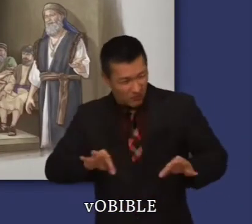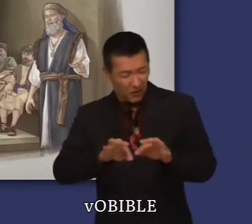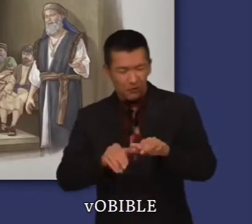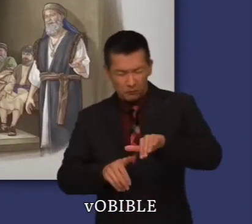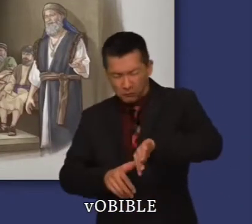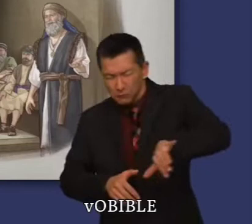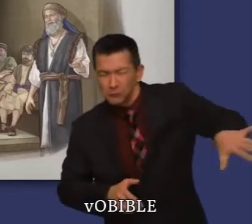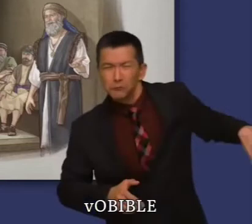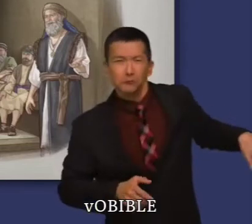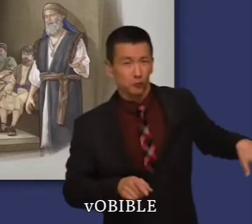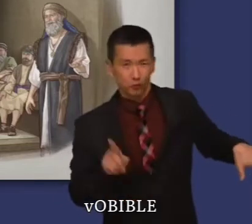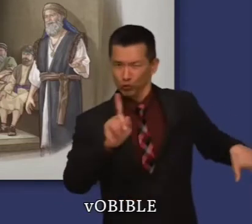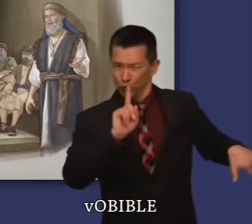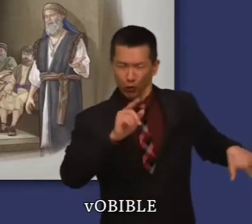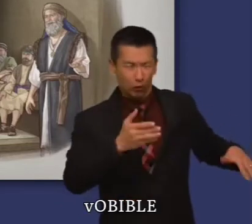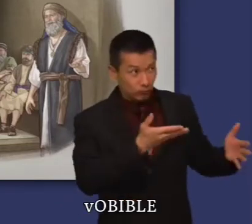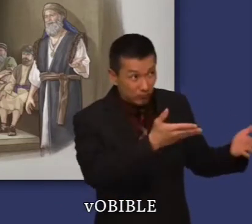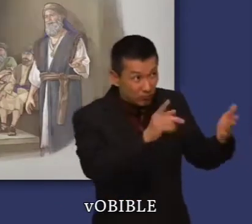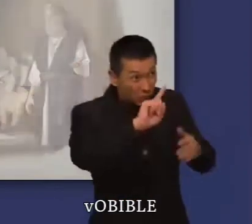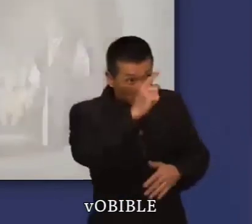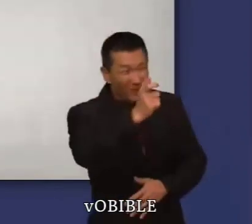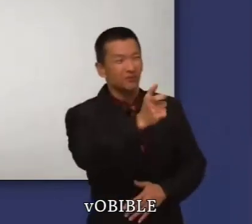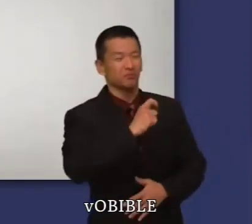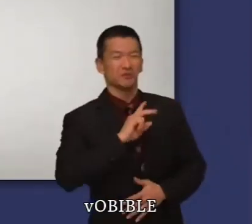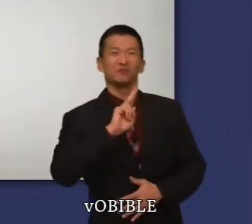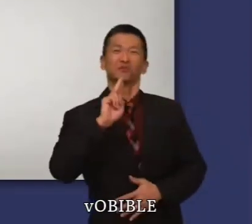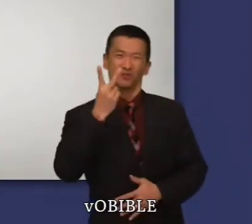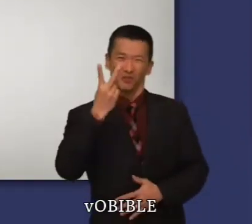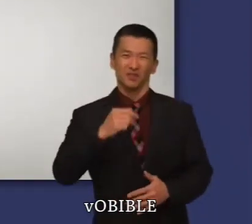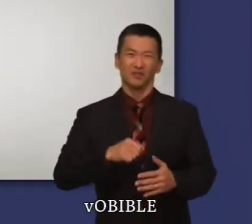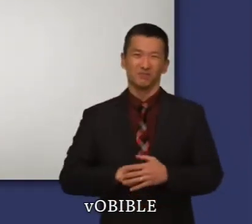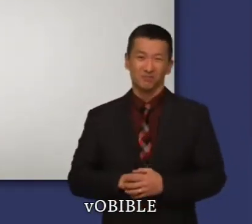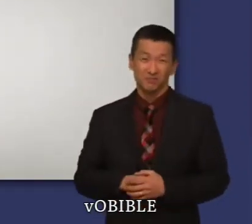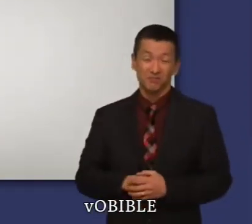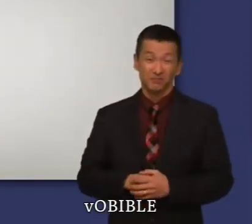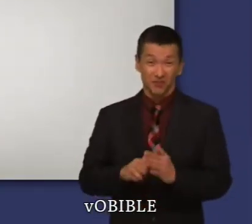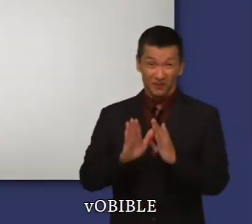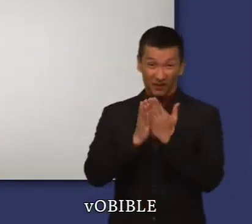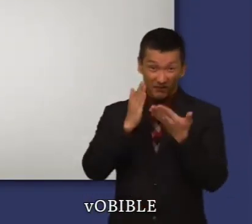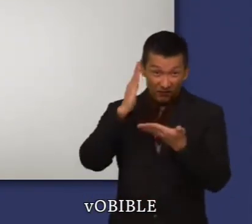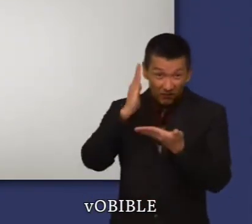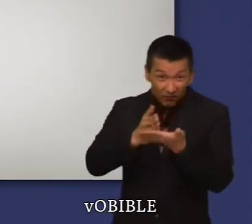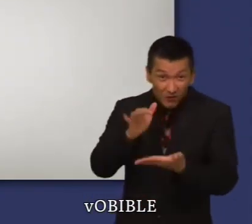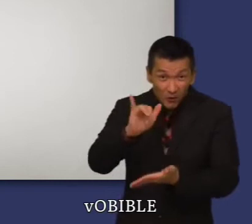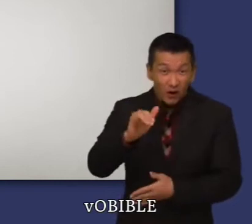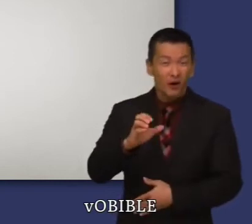Ensuite, Boaz se marie avec Ruth et ils ont un fils, que les voisines appellent Obed.